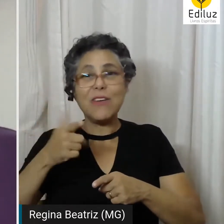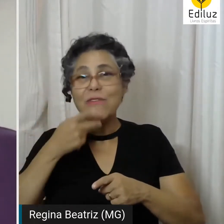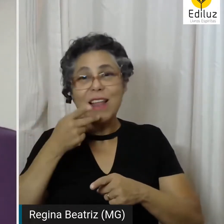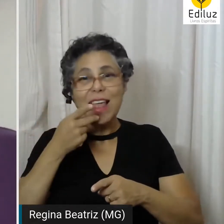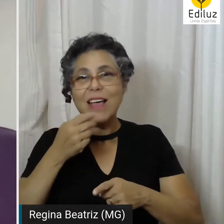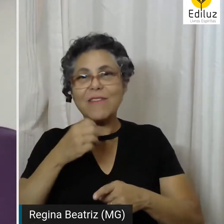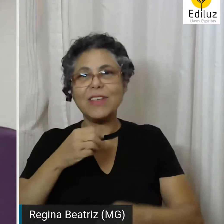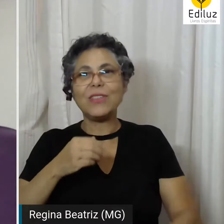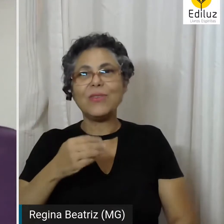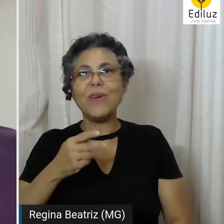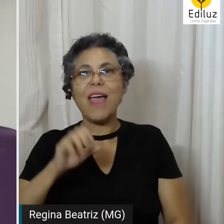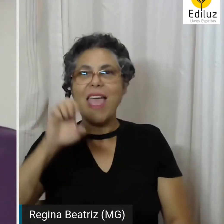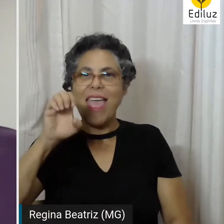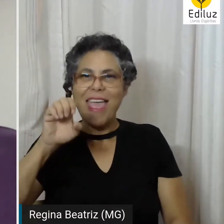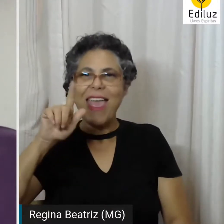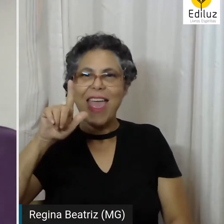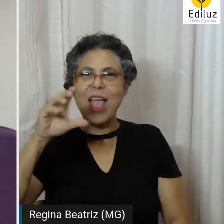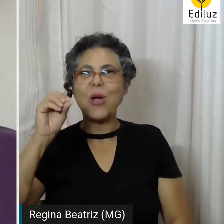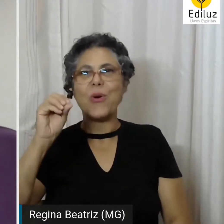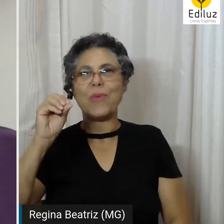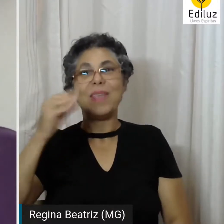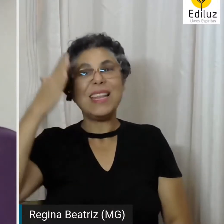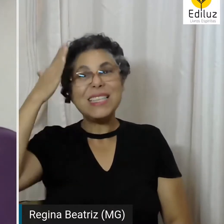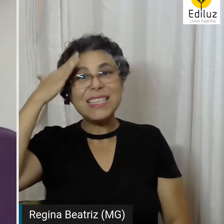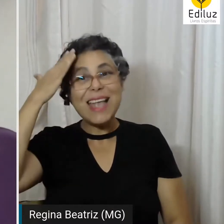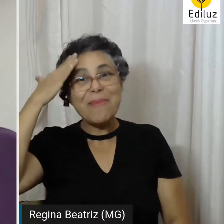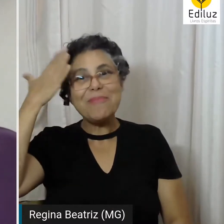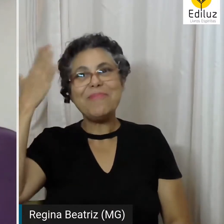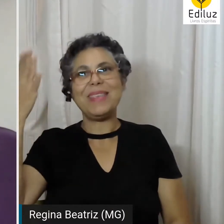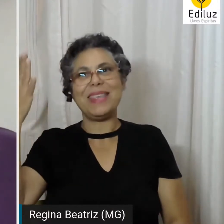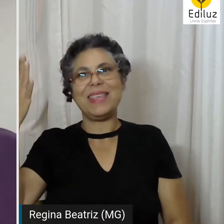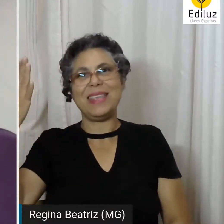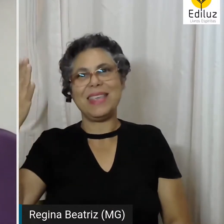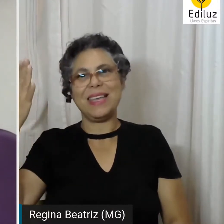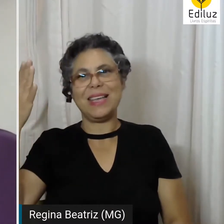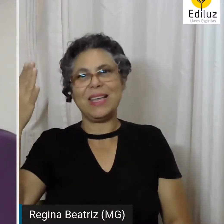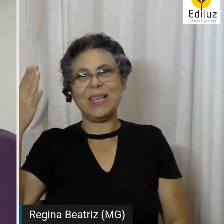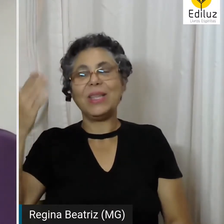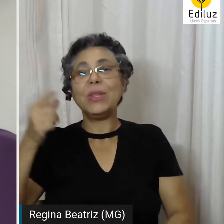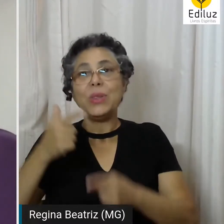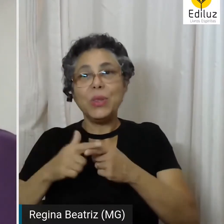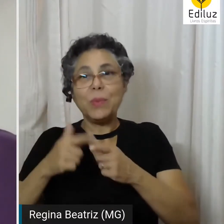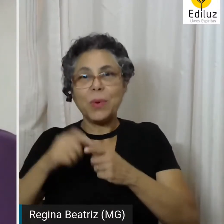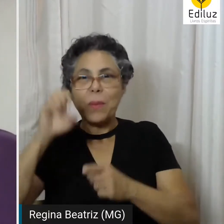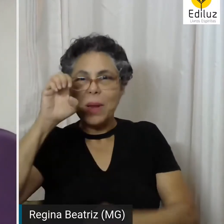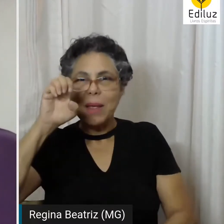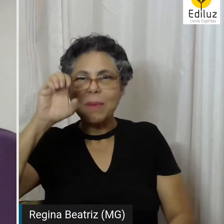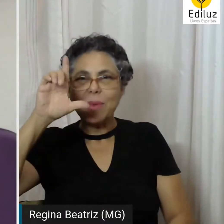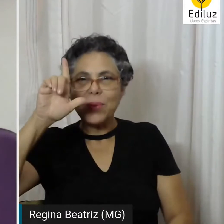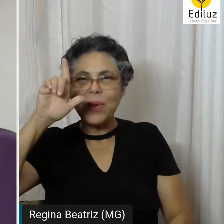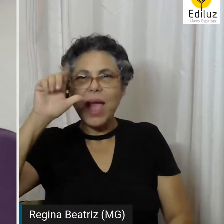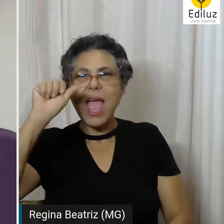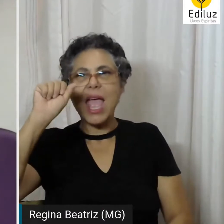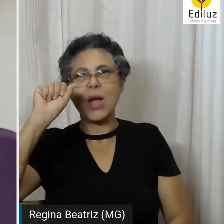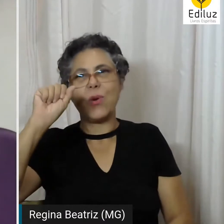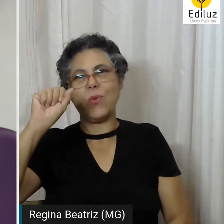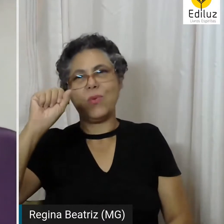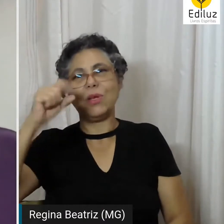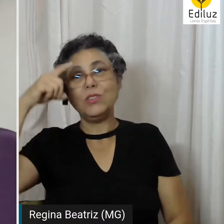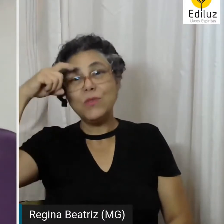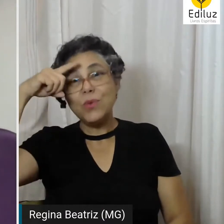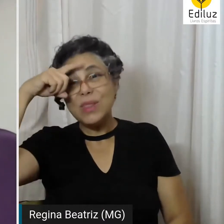humana, sabia da criticidade egóica, da dificuldade